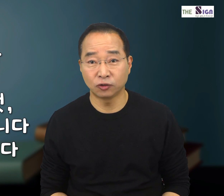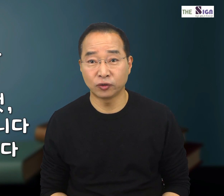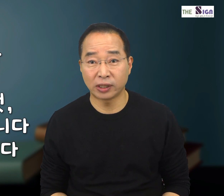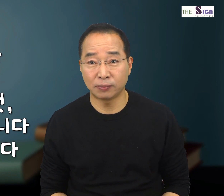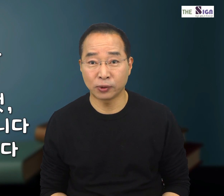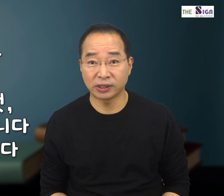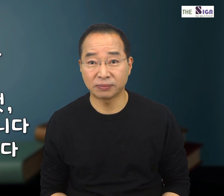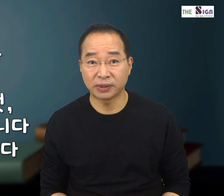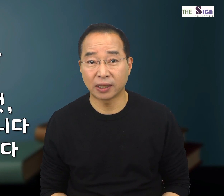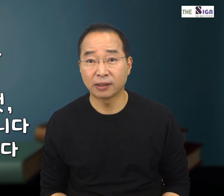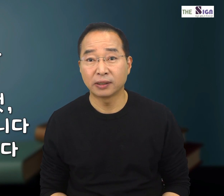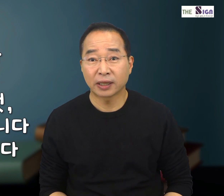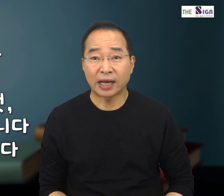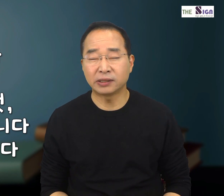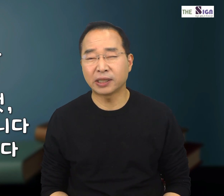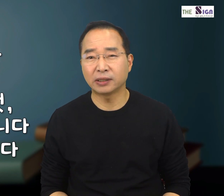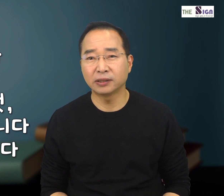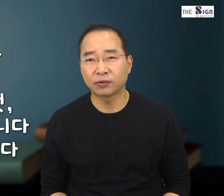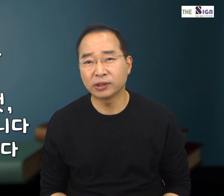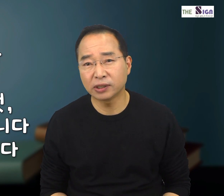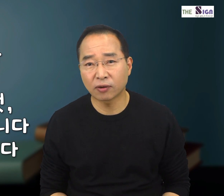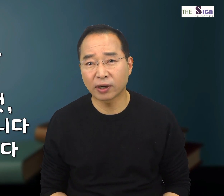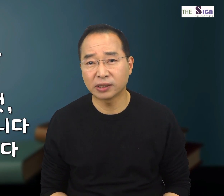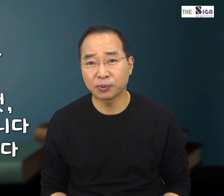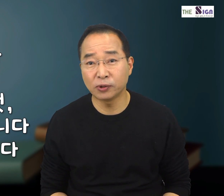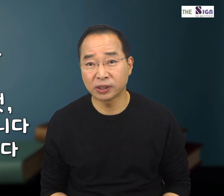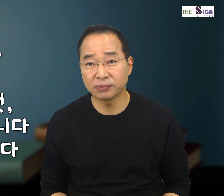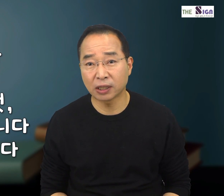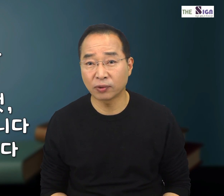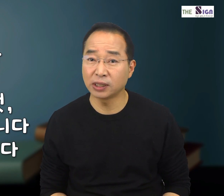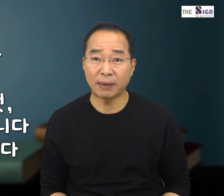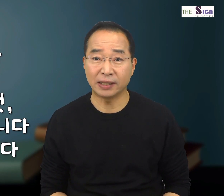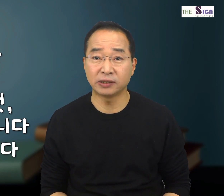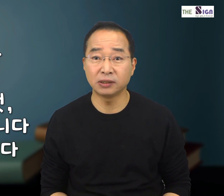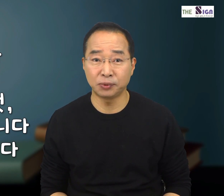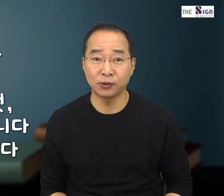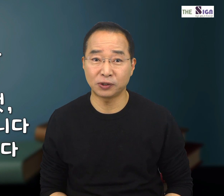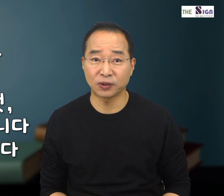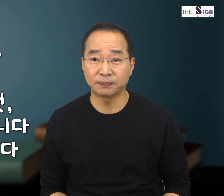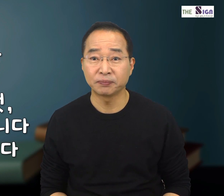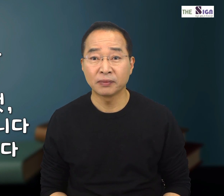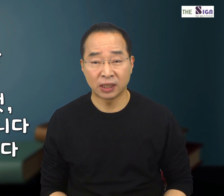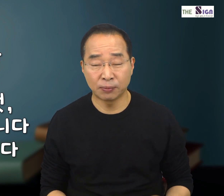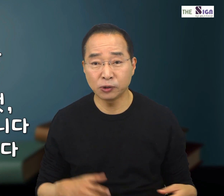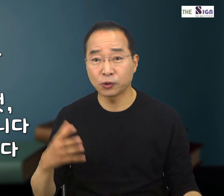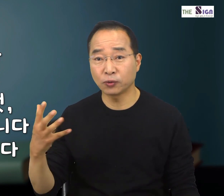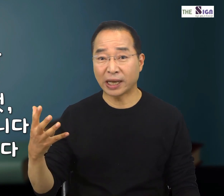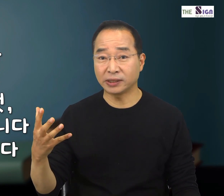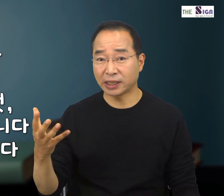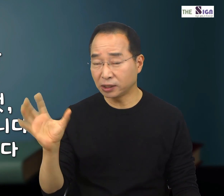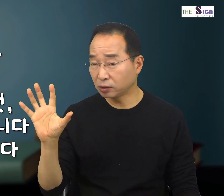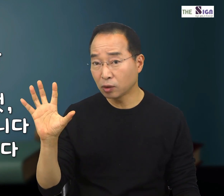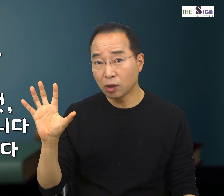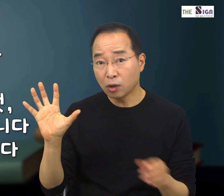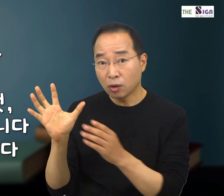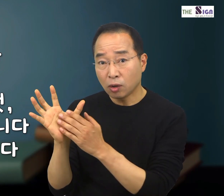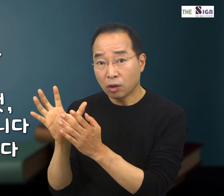수화를 보겠습니다. 가지다는 굉장히 여러 가지 표현을 씁니다. 굉장히 많이 쓰는 표현이죠. 기본적으로 가지다는